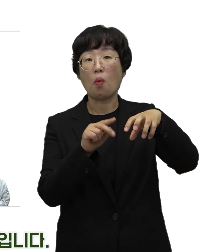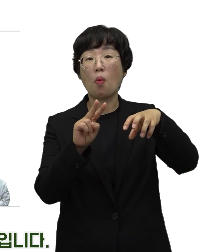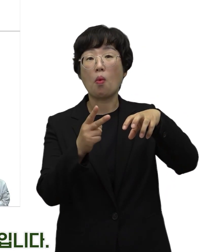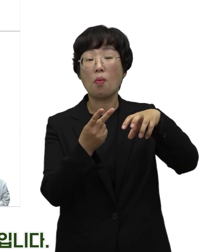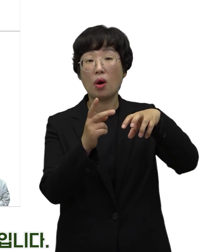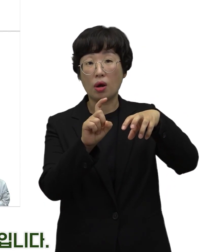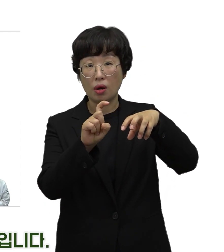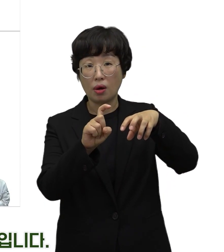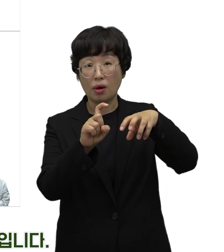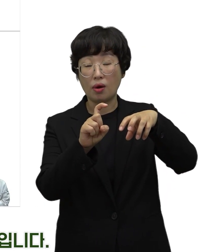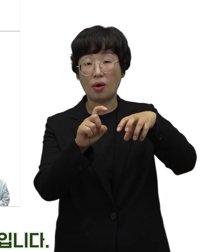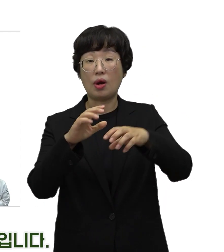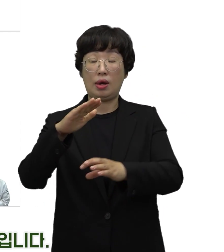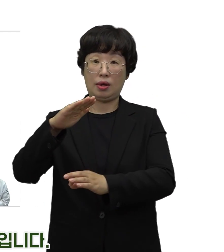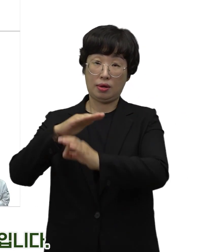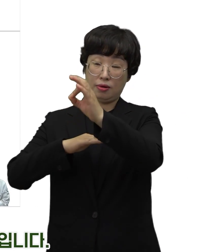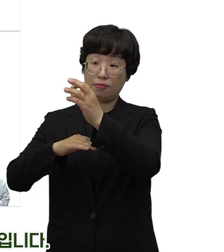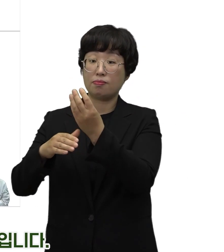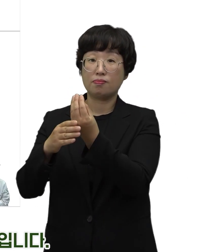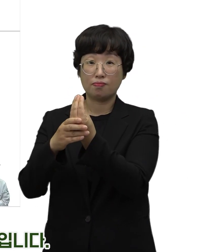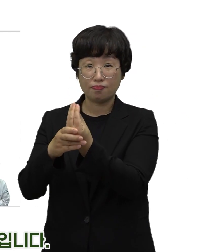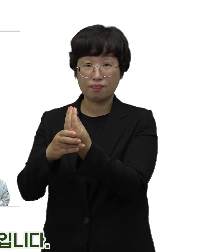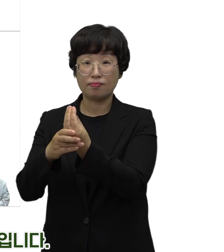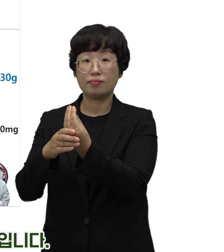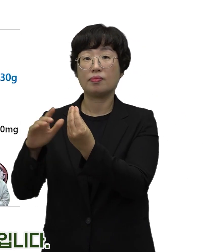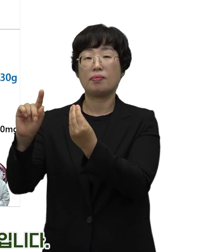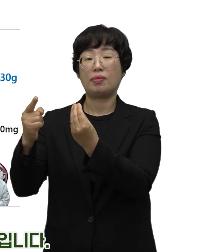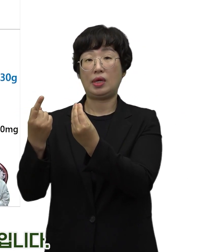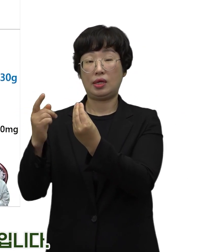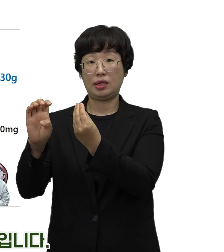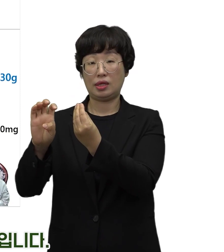140g은 햇반 3분의 2공기의 양입니다.